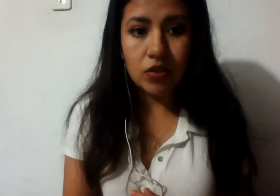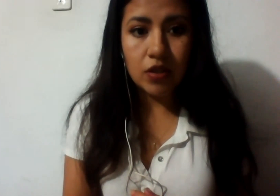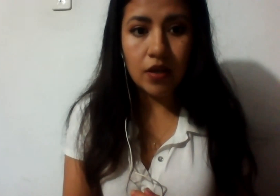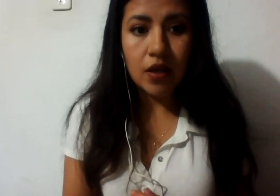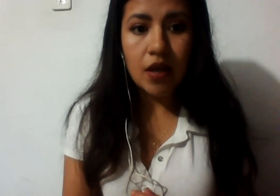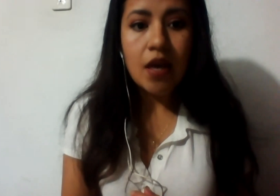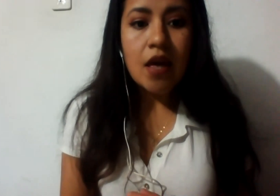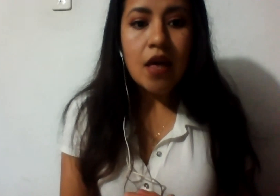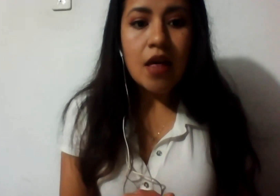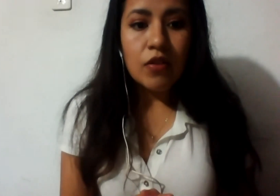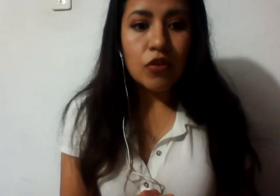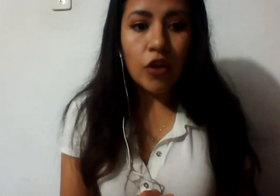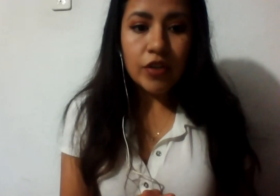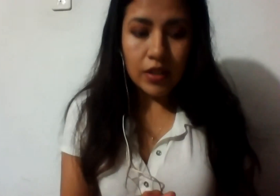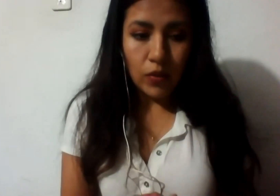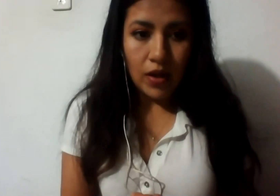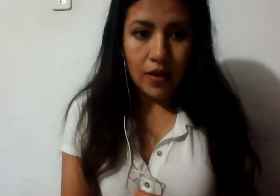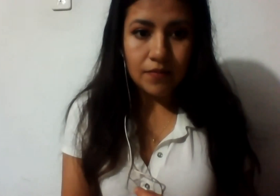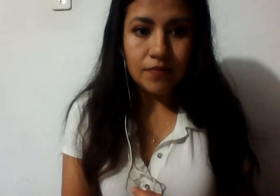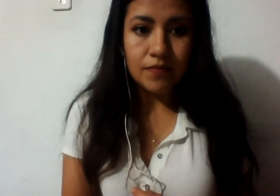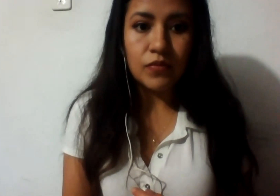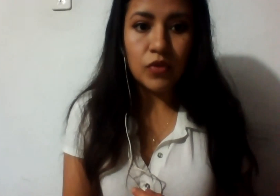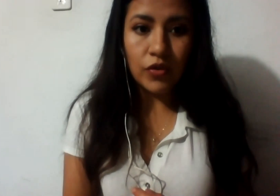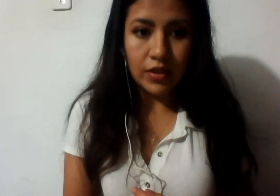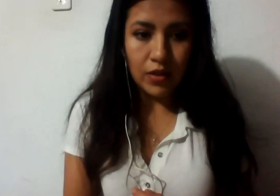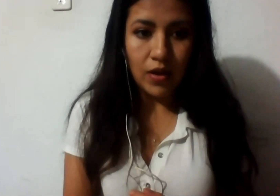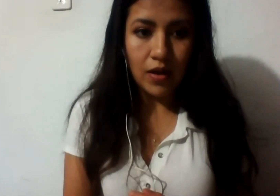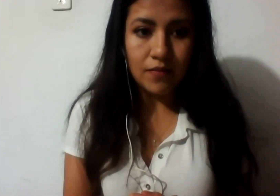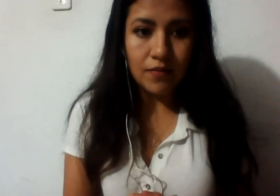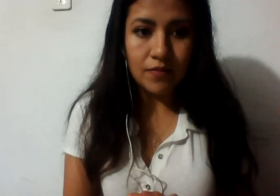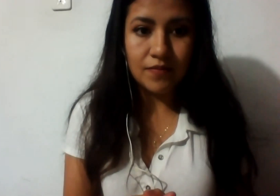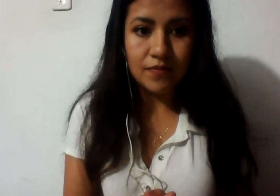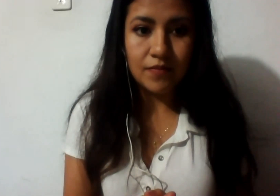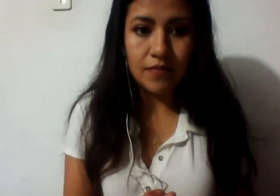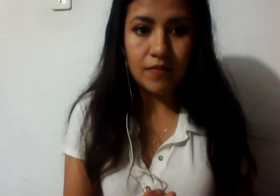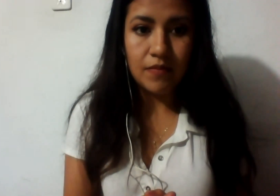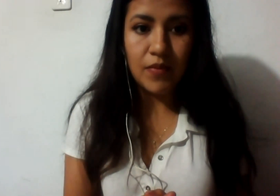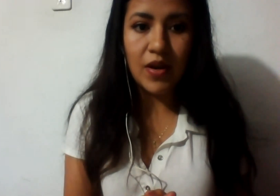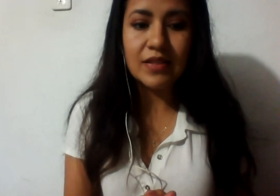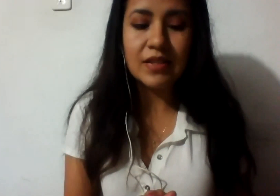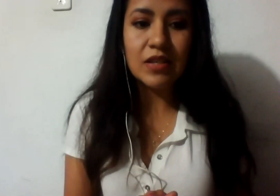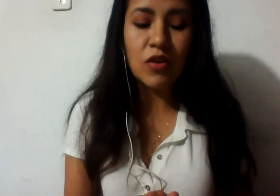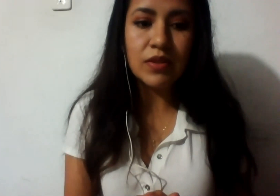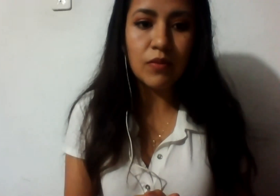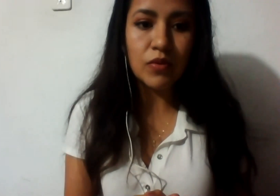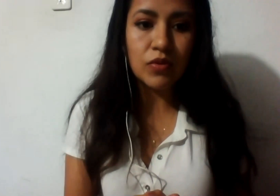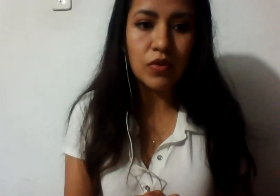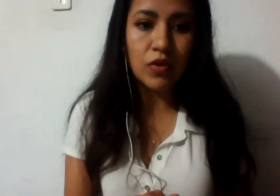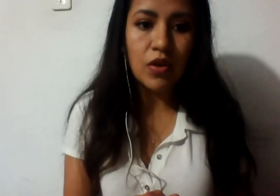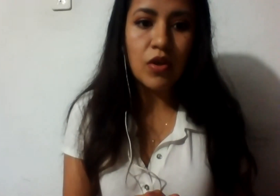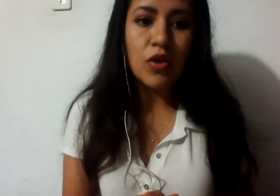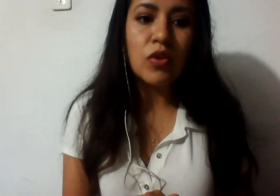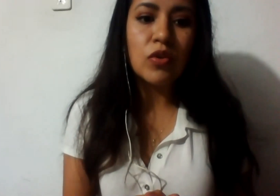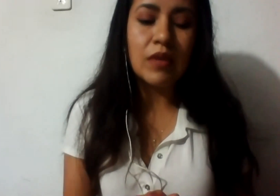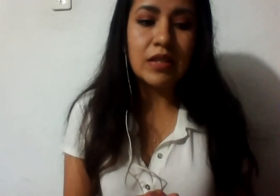el español dice... ¿Dónde te duele? ¿Dónde te duele? Pero en las señas, ¿cómo